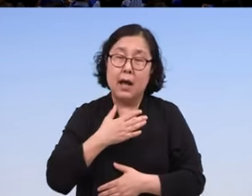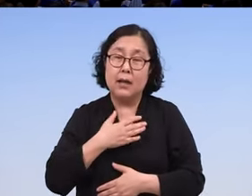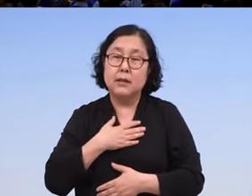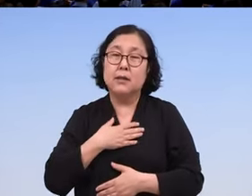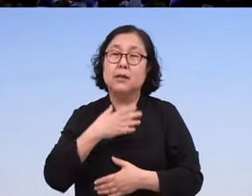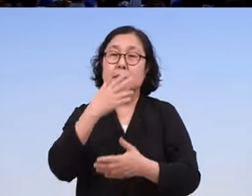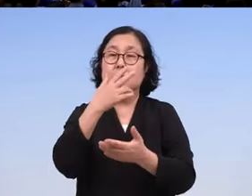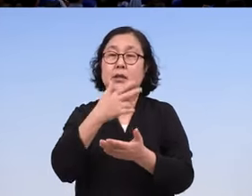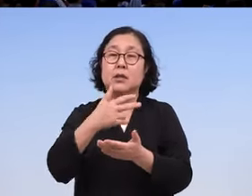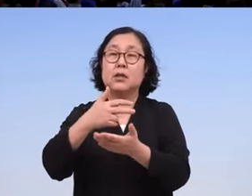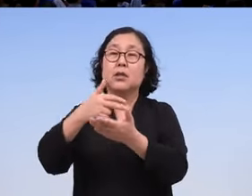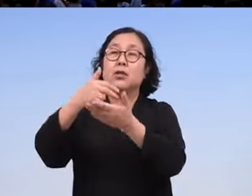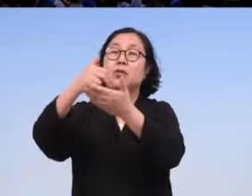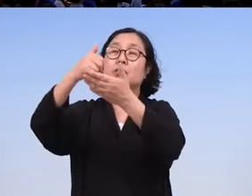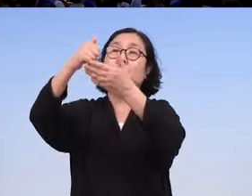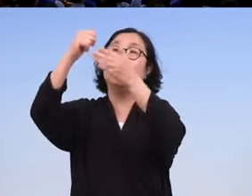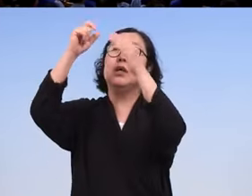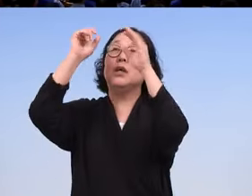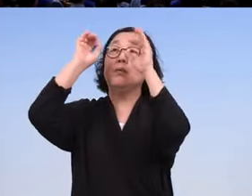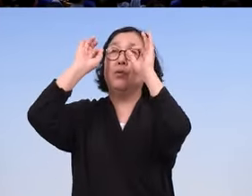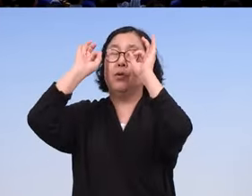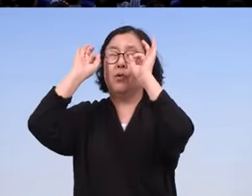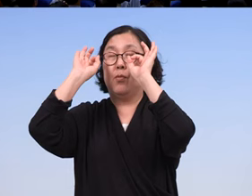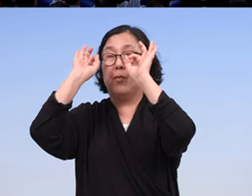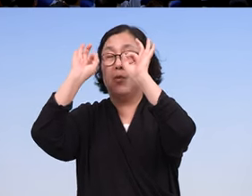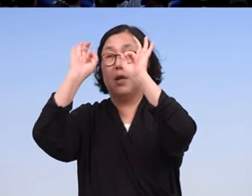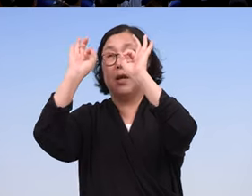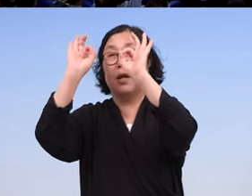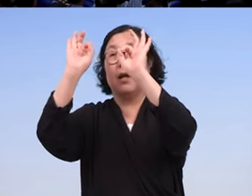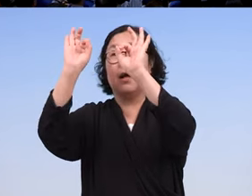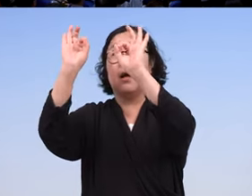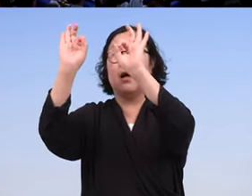나는 주님을 보리라.